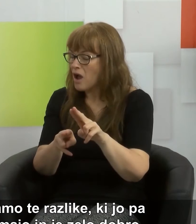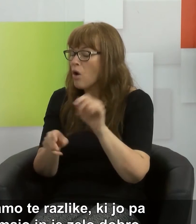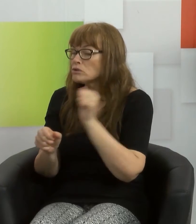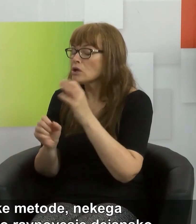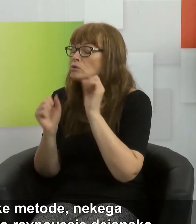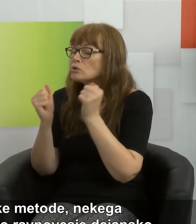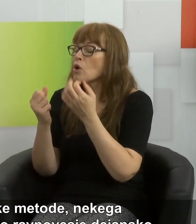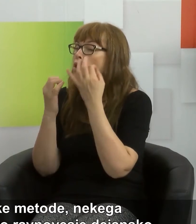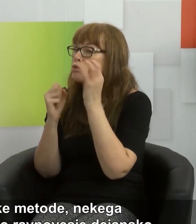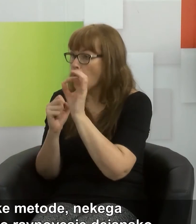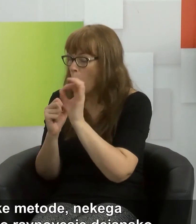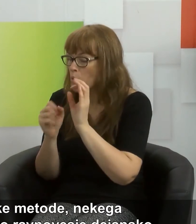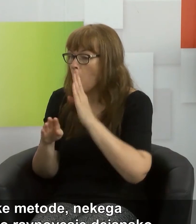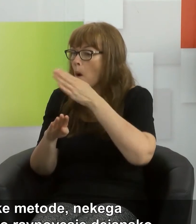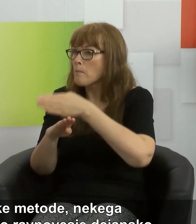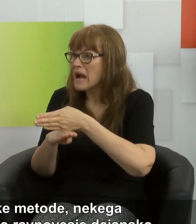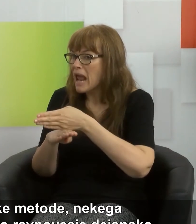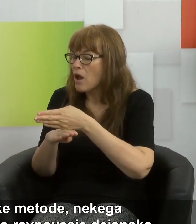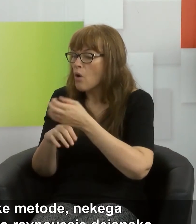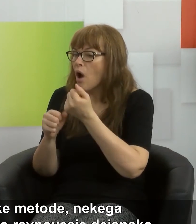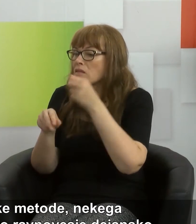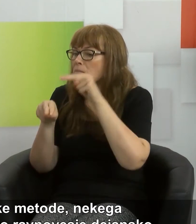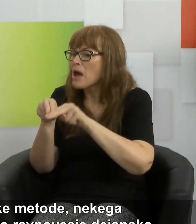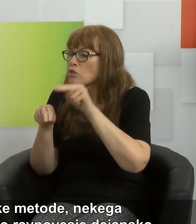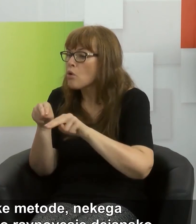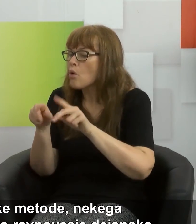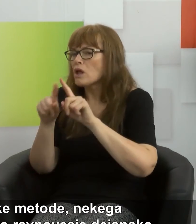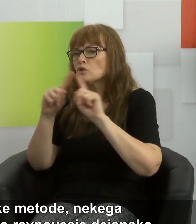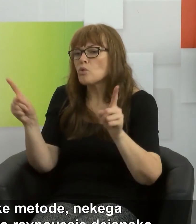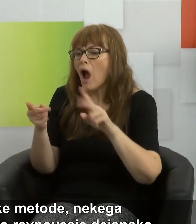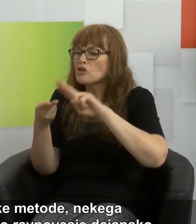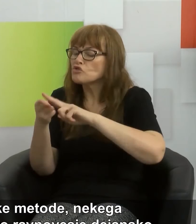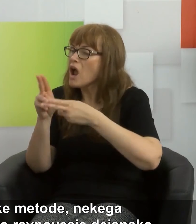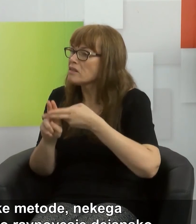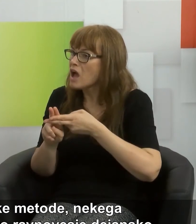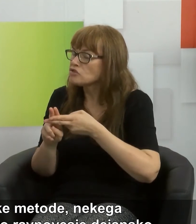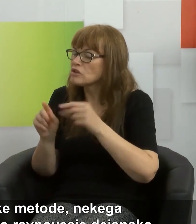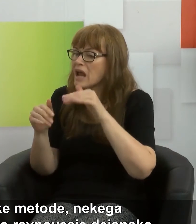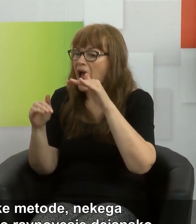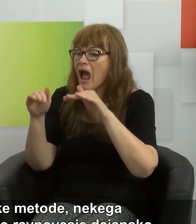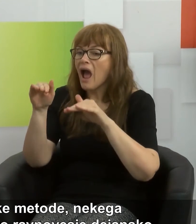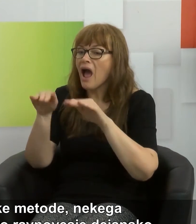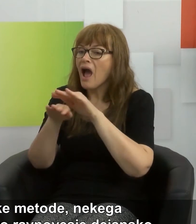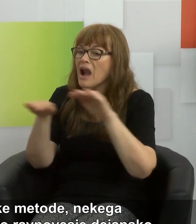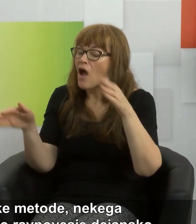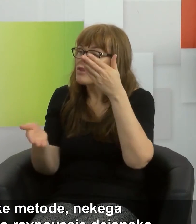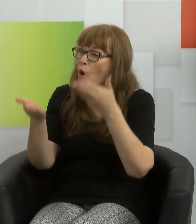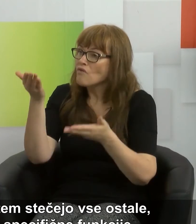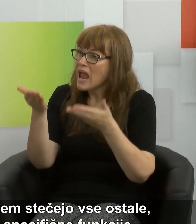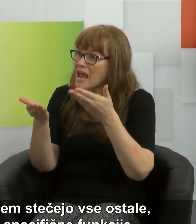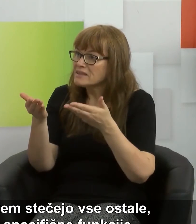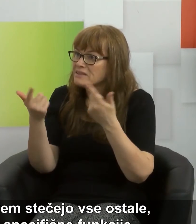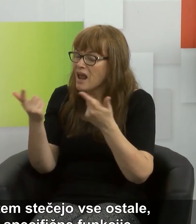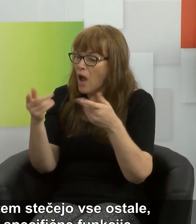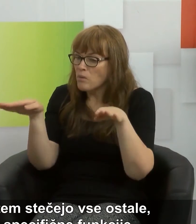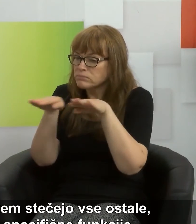dobro, da se lahko preko neke metode, nekega drugačnega načina eno to ravnovesje dejansko